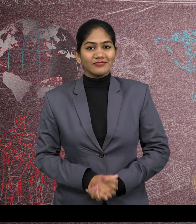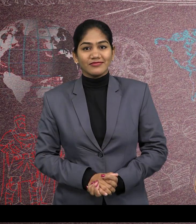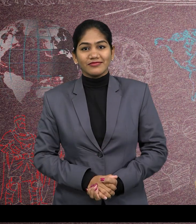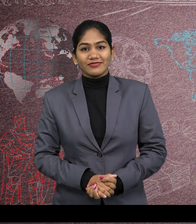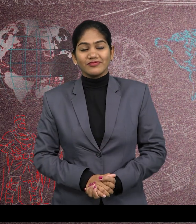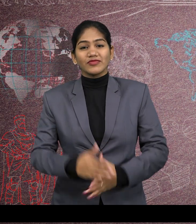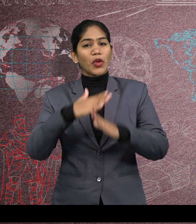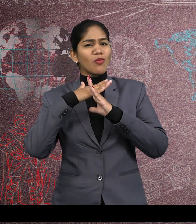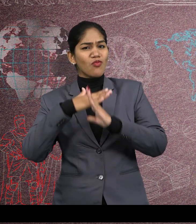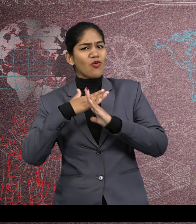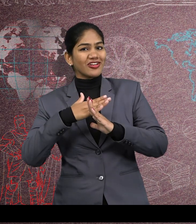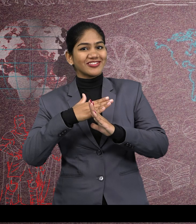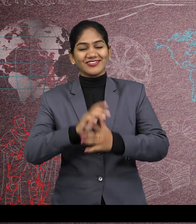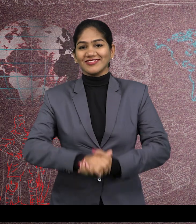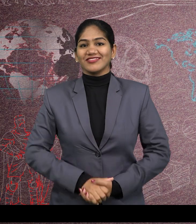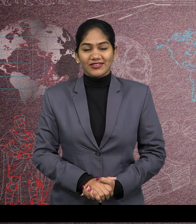రక్షణ,